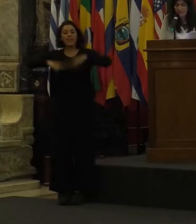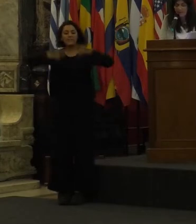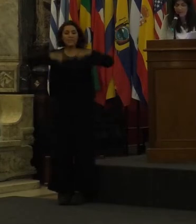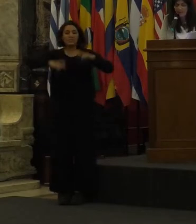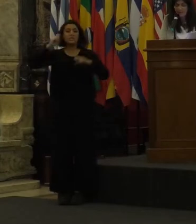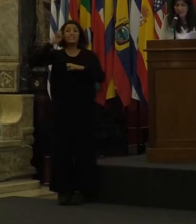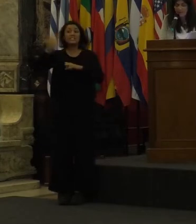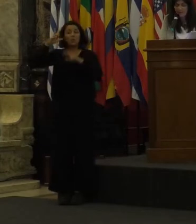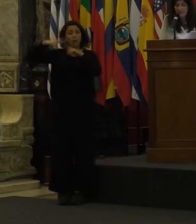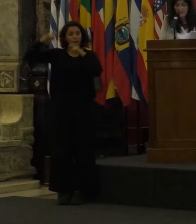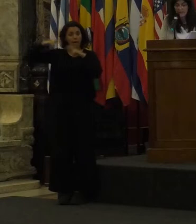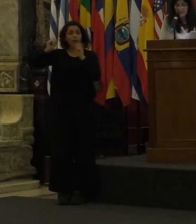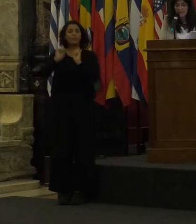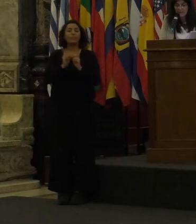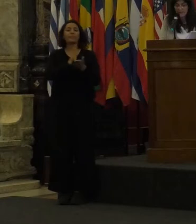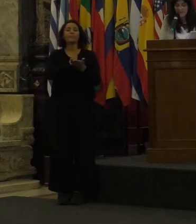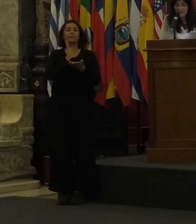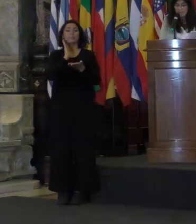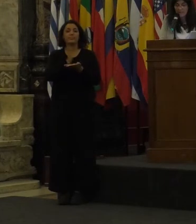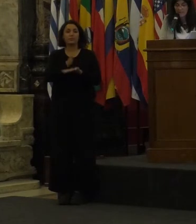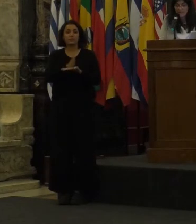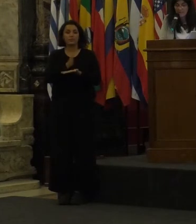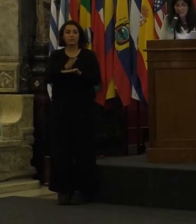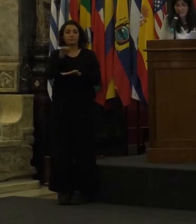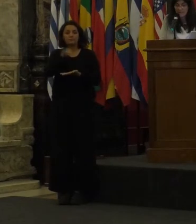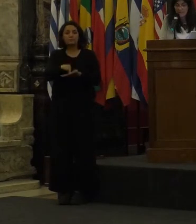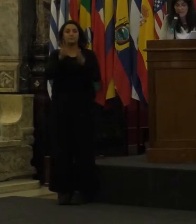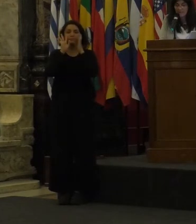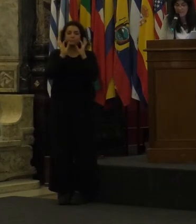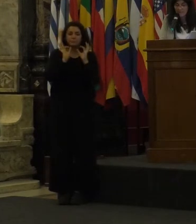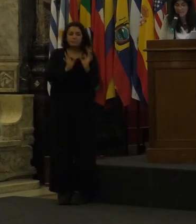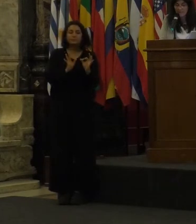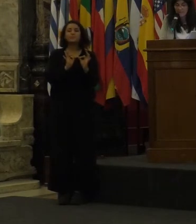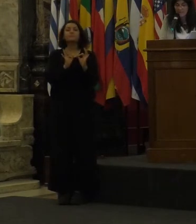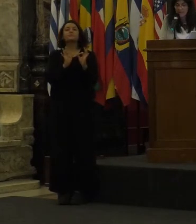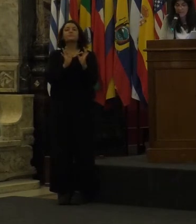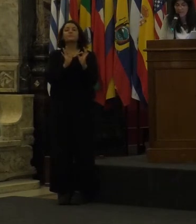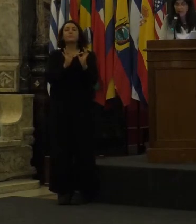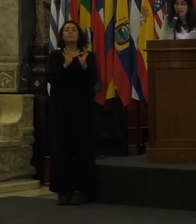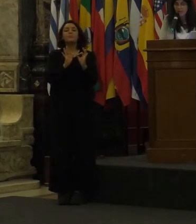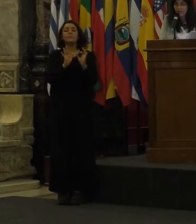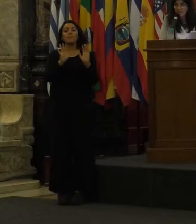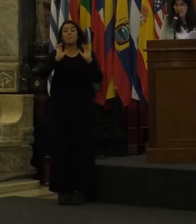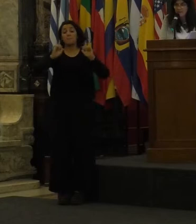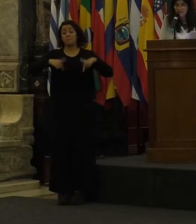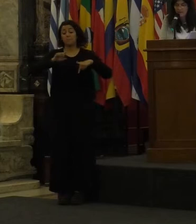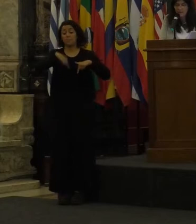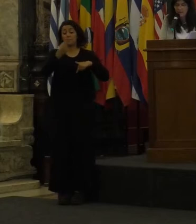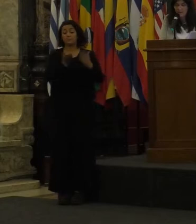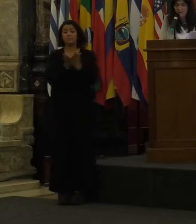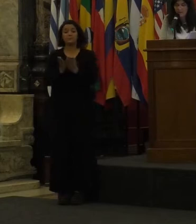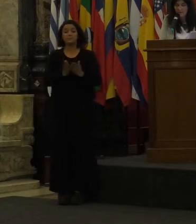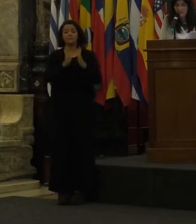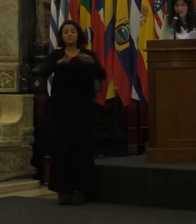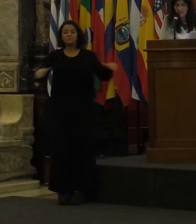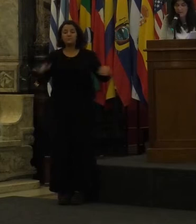Psicoanálisis y Derecho. Es directora de especialización y maestría en infancia e instituciones, también de la